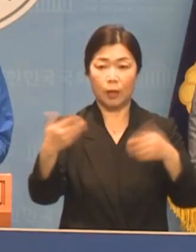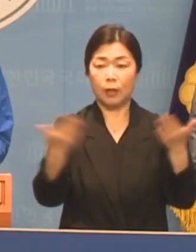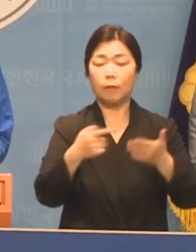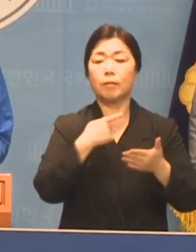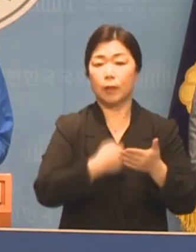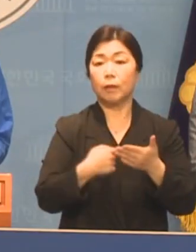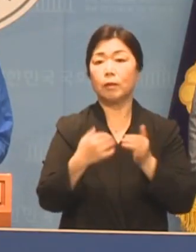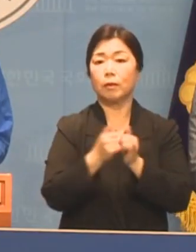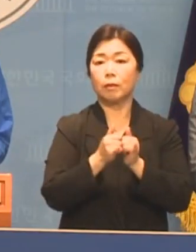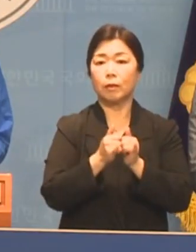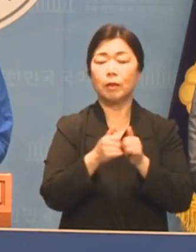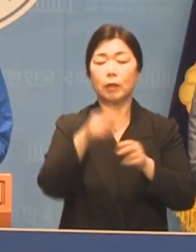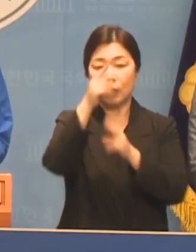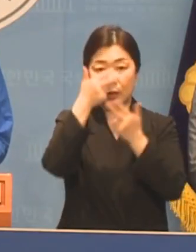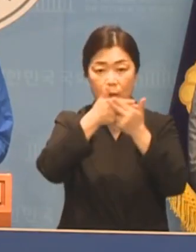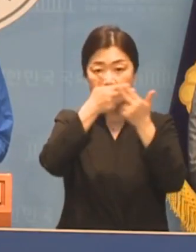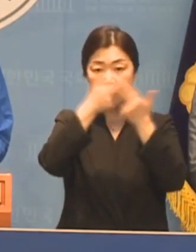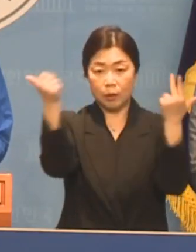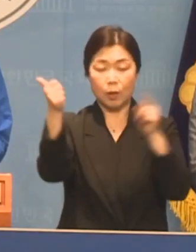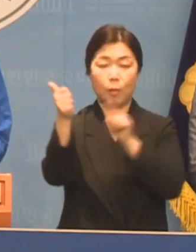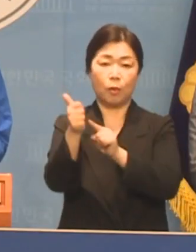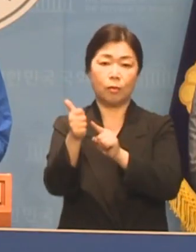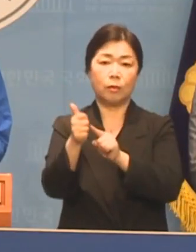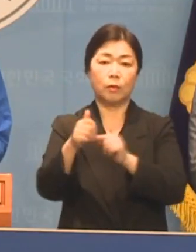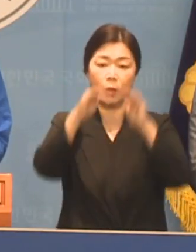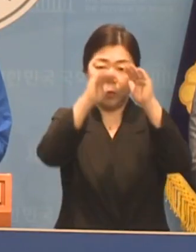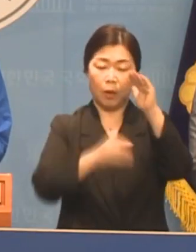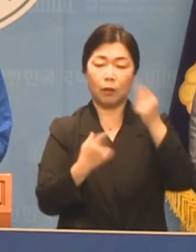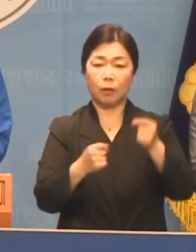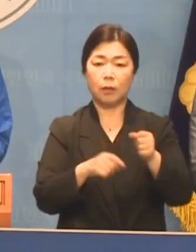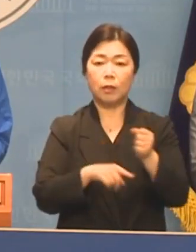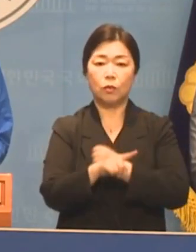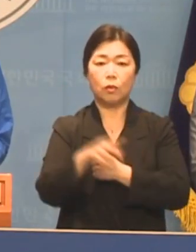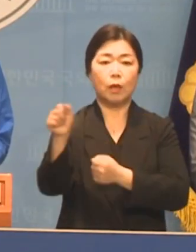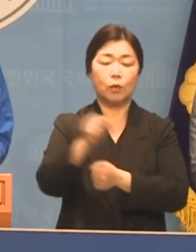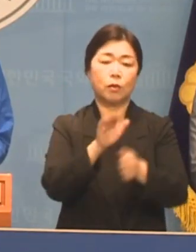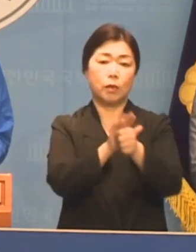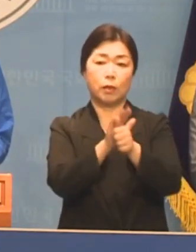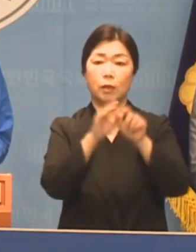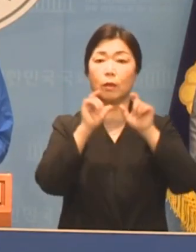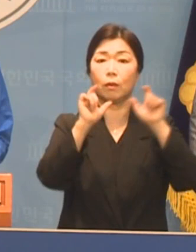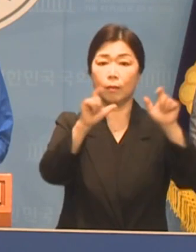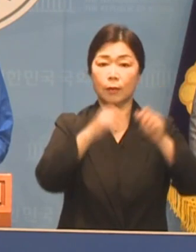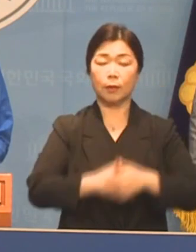역임한 이재명 후보를 다음과 같은 이유에서 지지합니다.